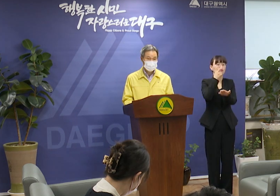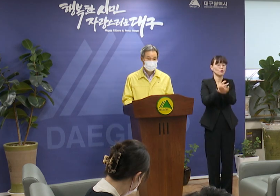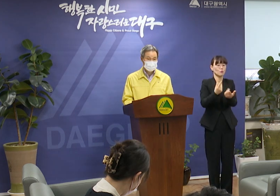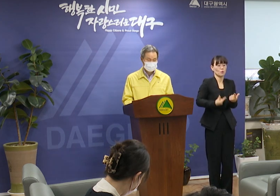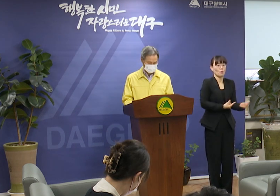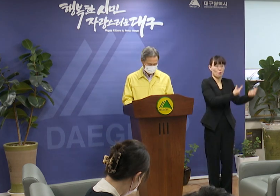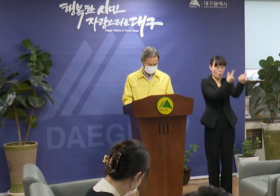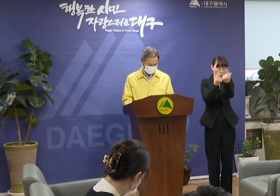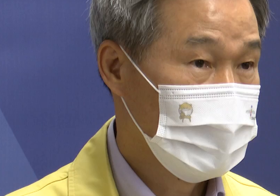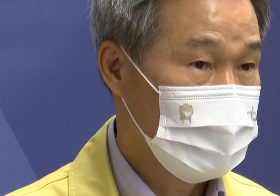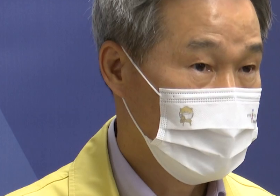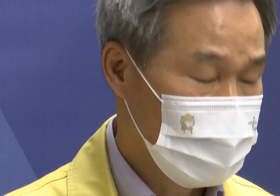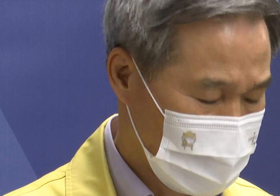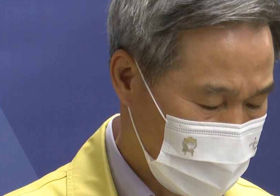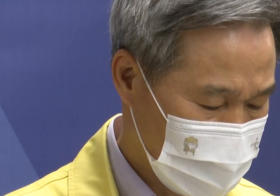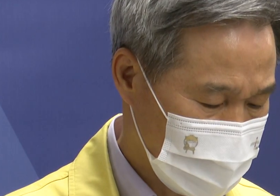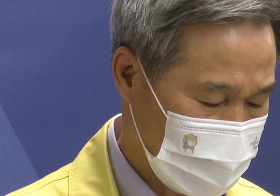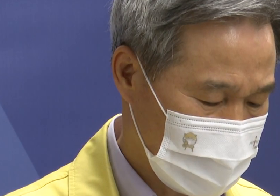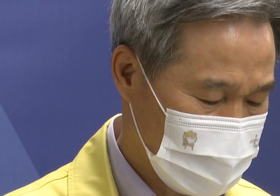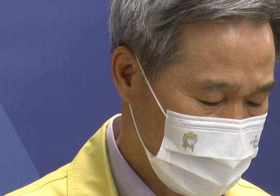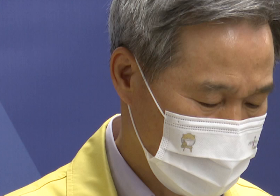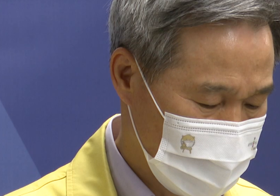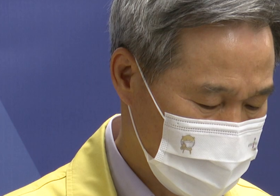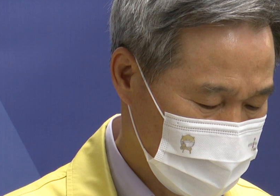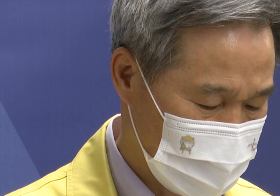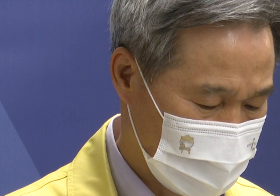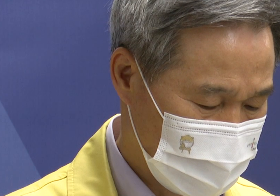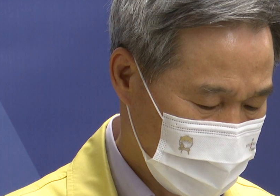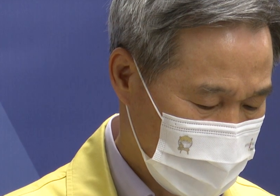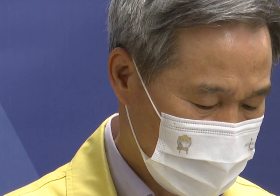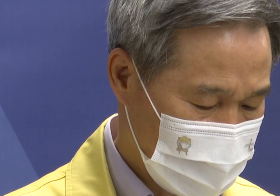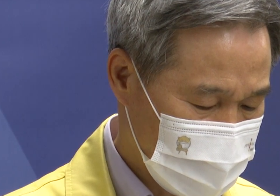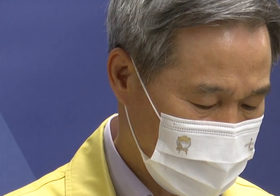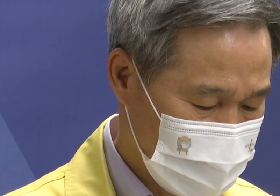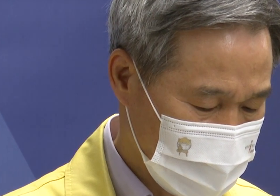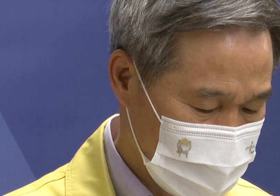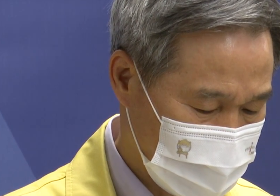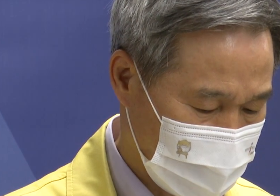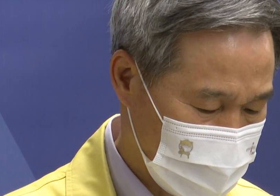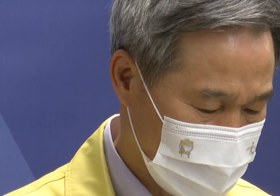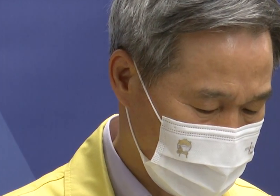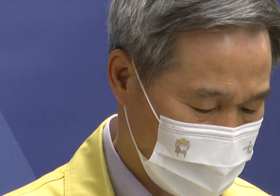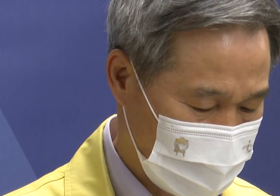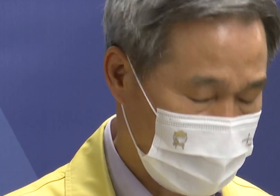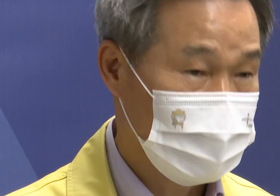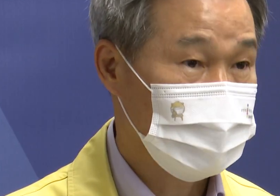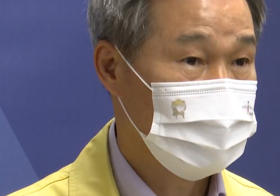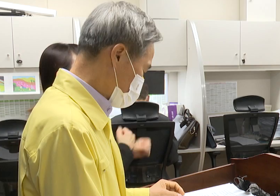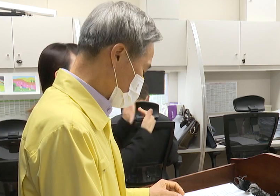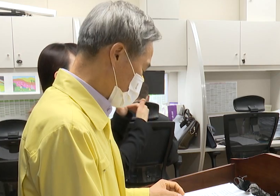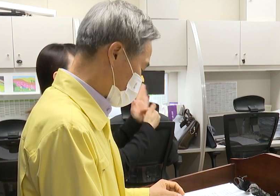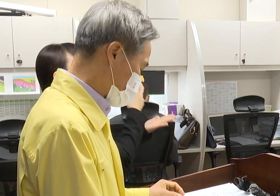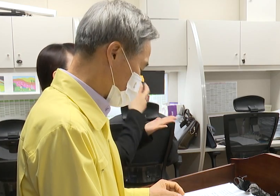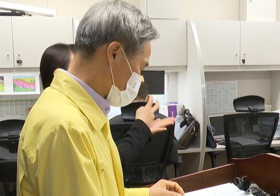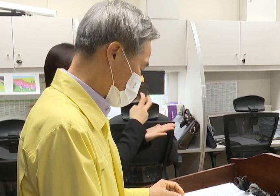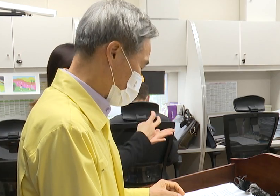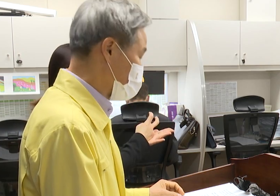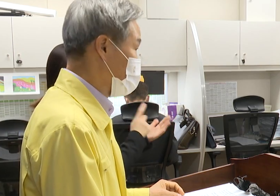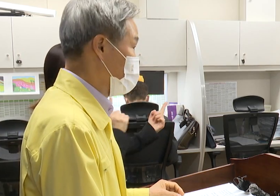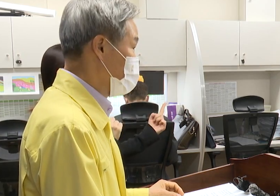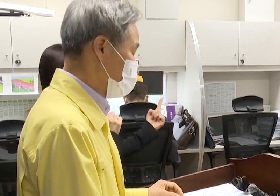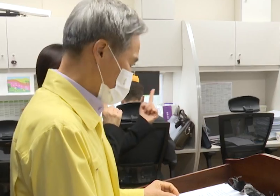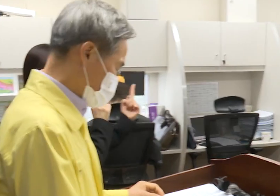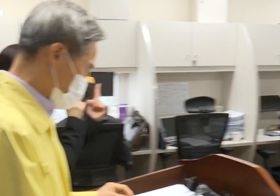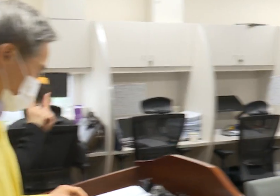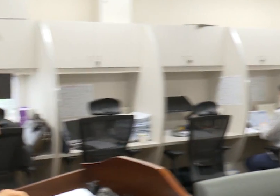개편을 시행합니다. 대규모 행사, 사적 모임 순으로 세 차례에 걸쳐 단계적으로 방역 조치의 단계적 완화에